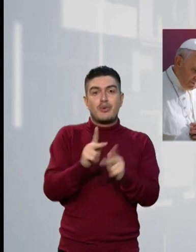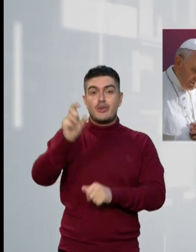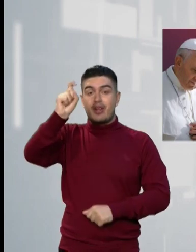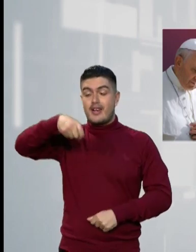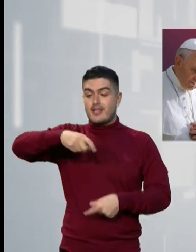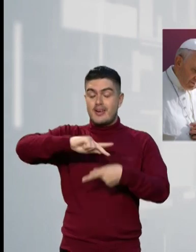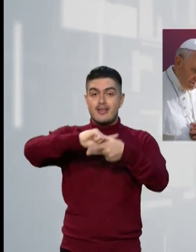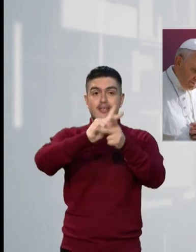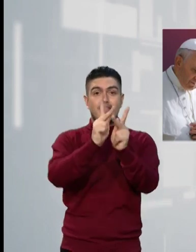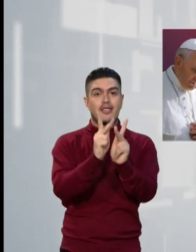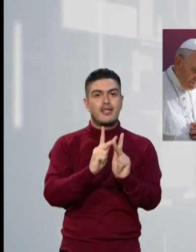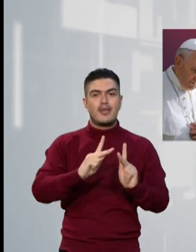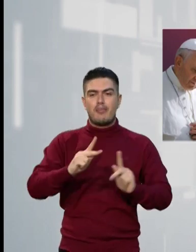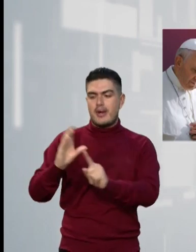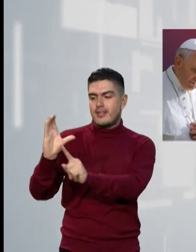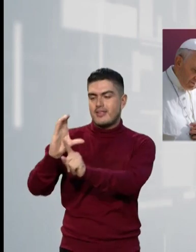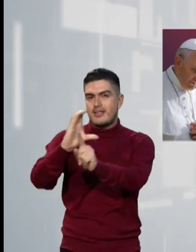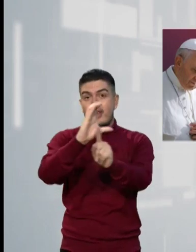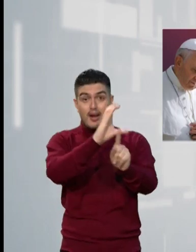Velázquez